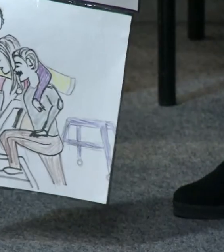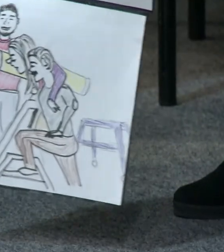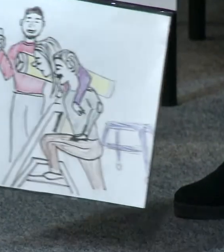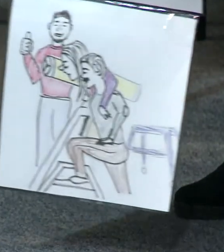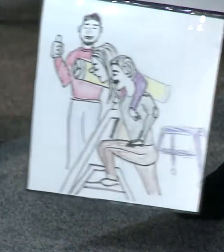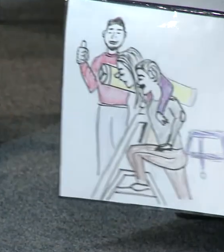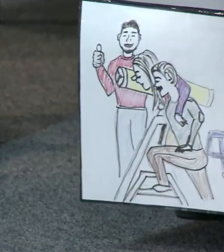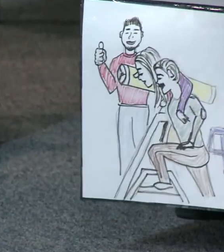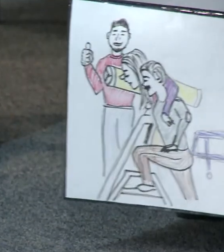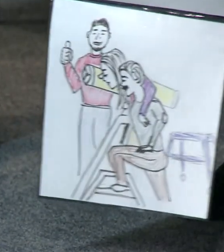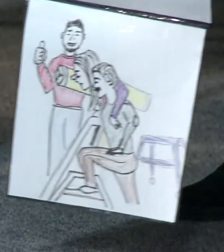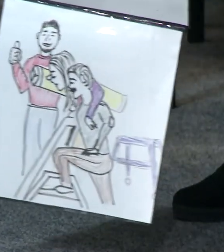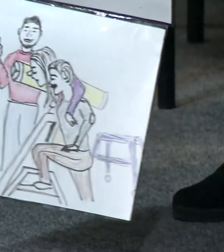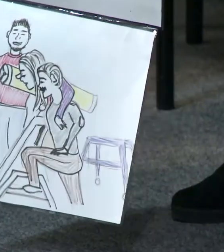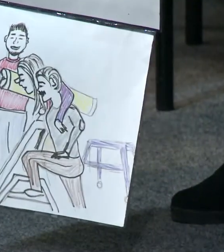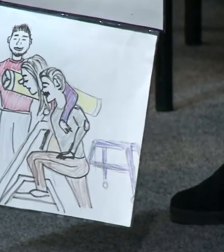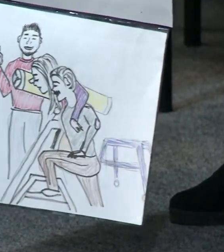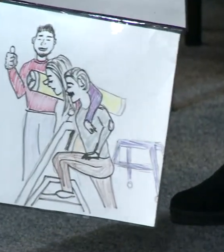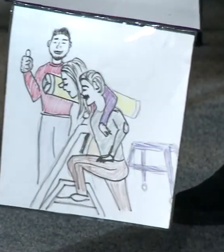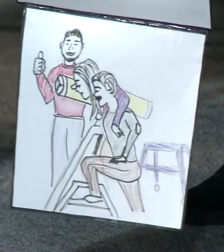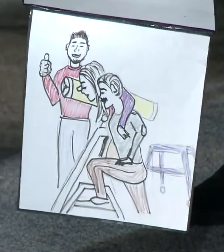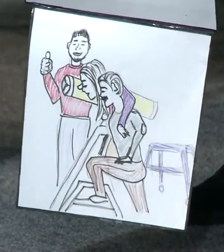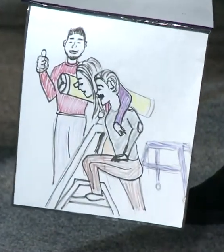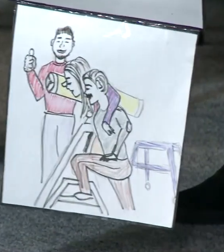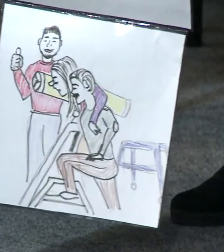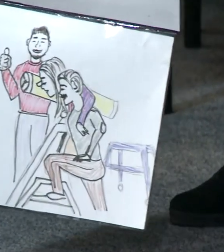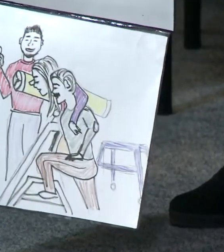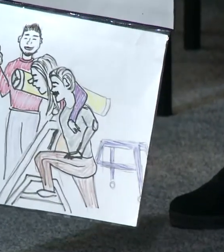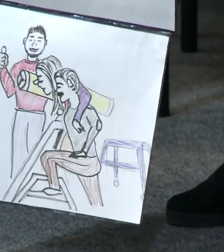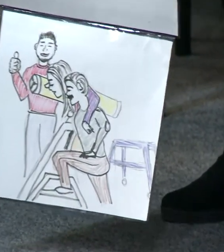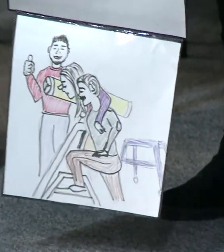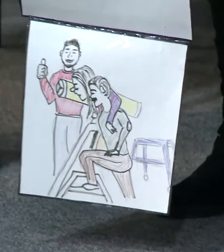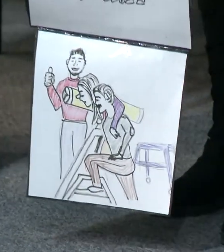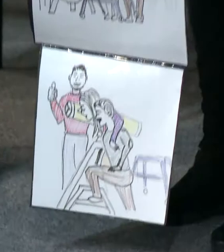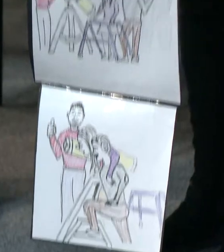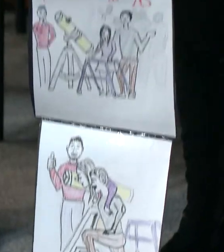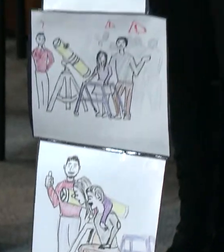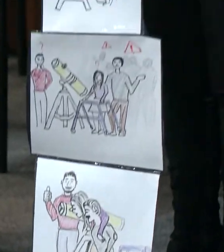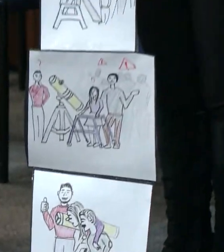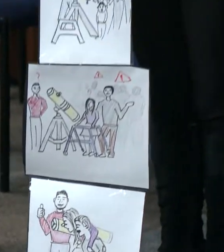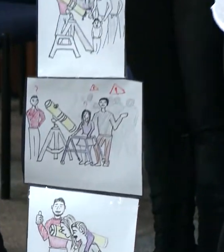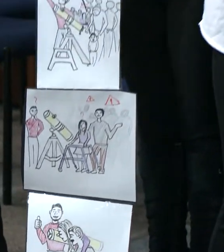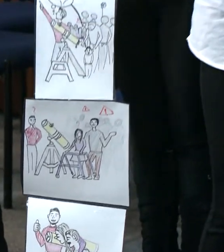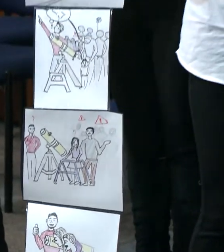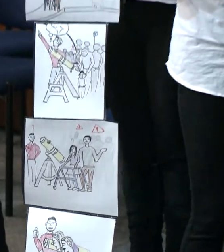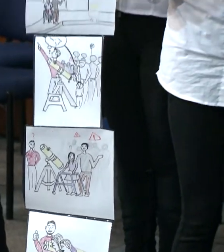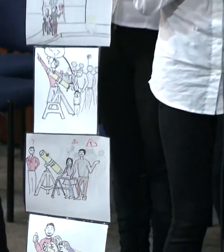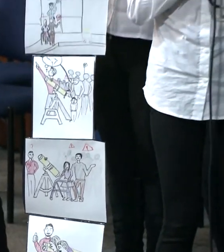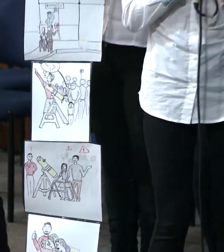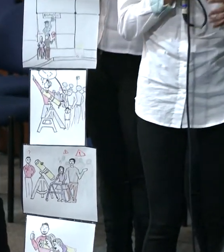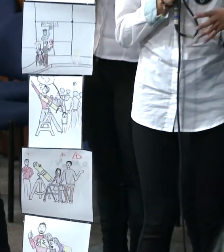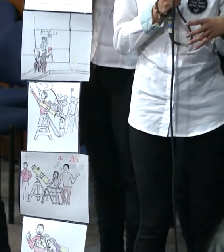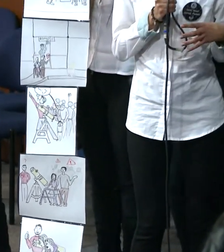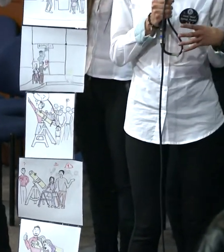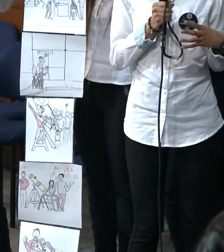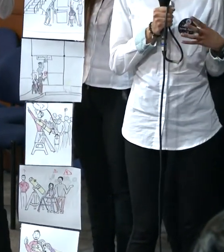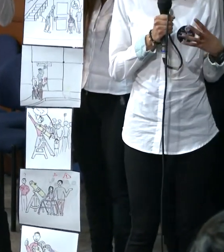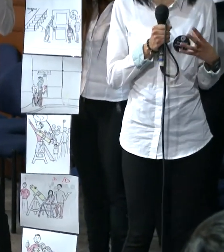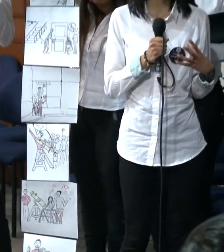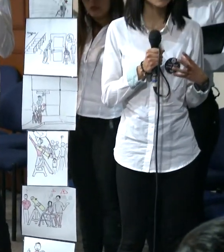la segunda entrada. En la parte ya interna del planetario volvían a lo mismo, a hacer la referencia a las